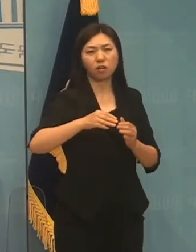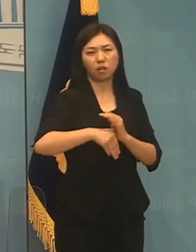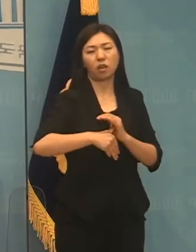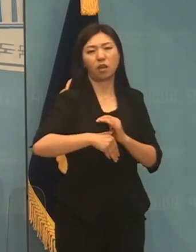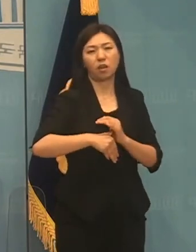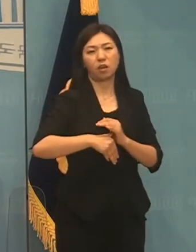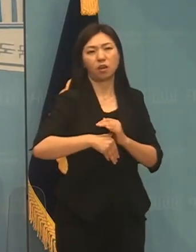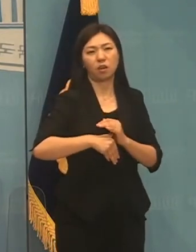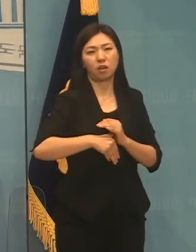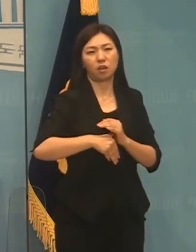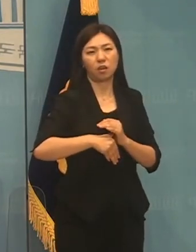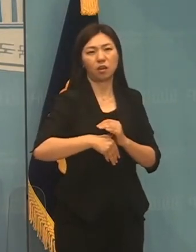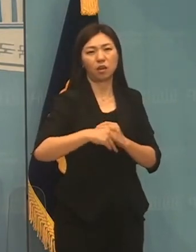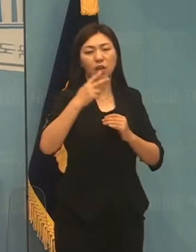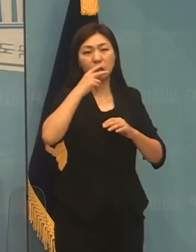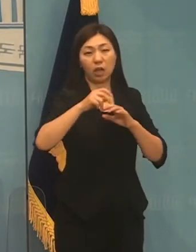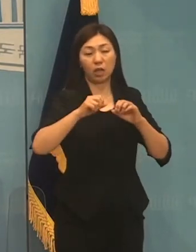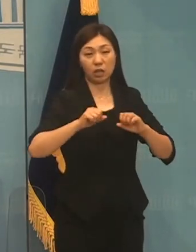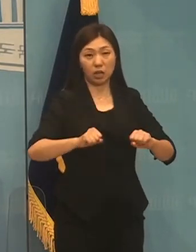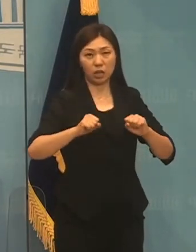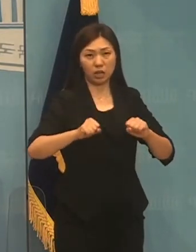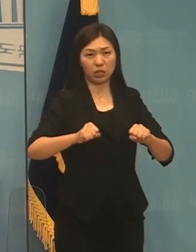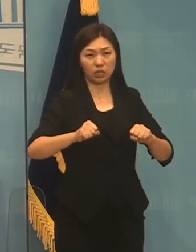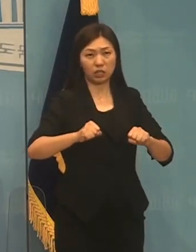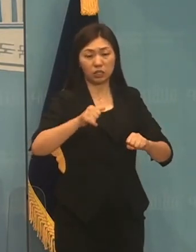사관생도 군이 살아있던 해군사관학교에